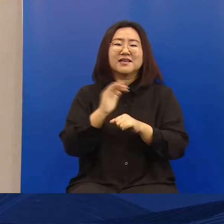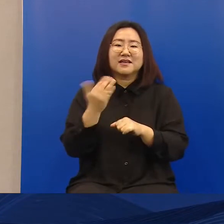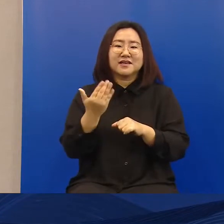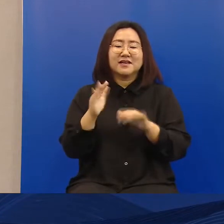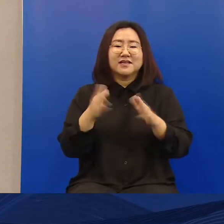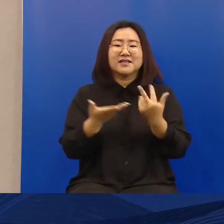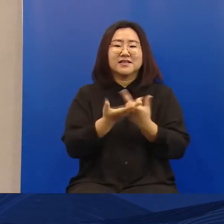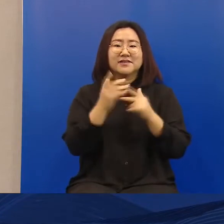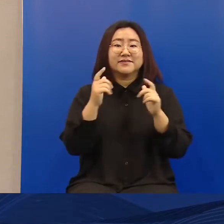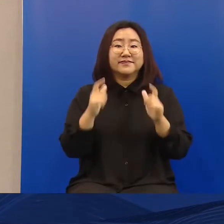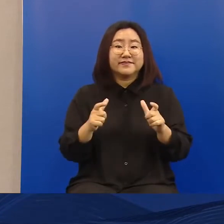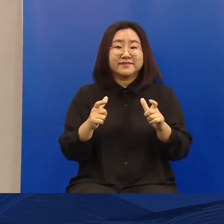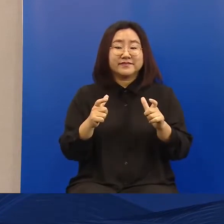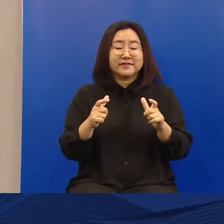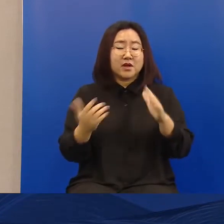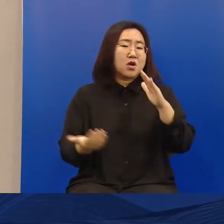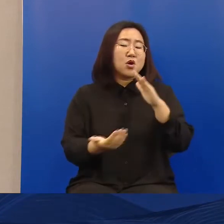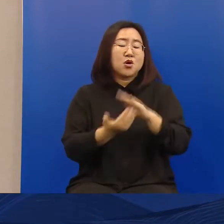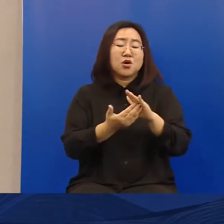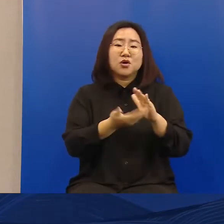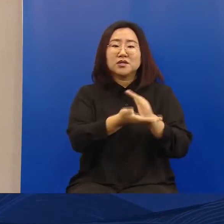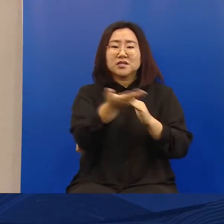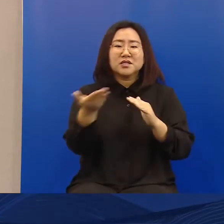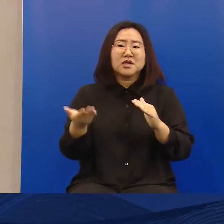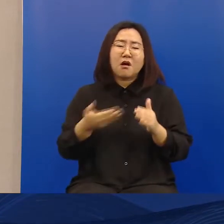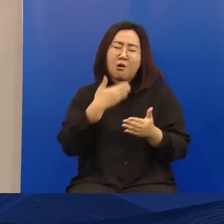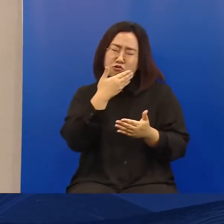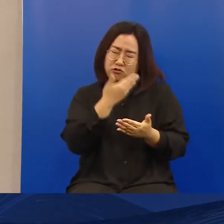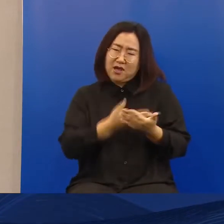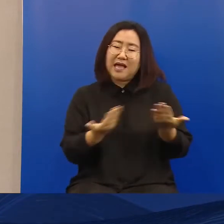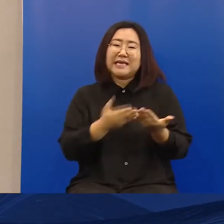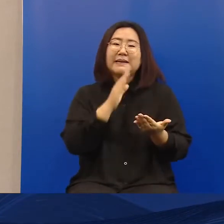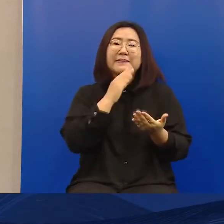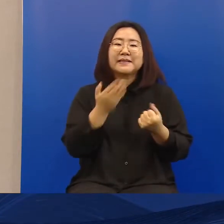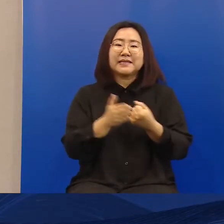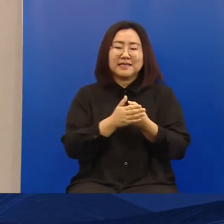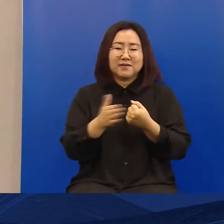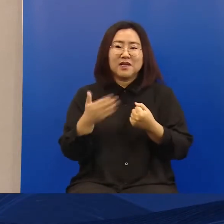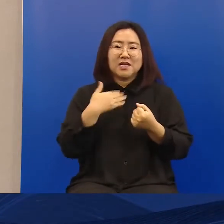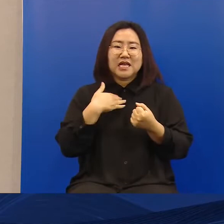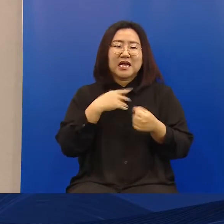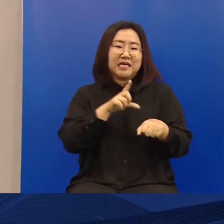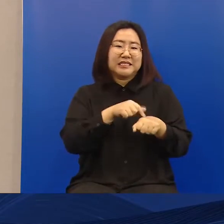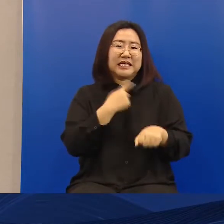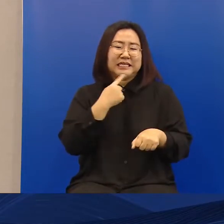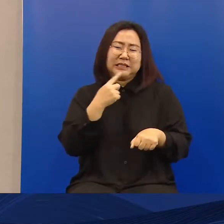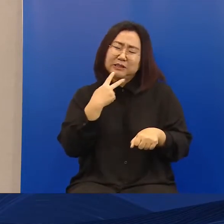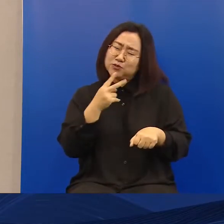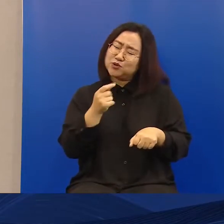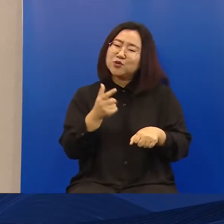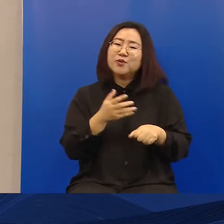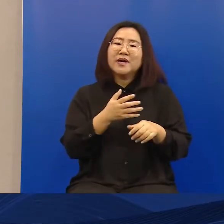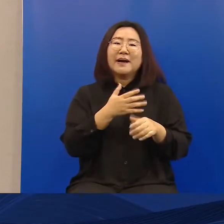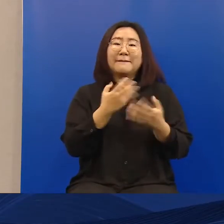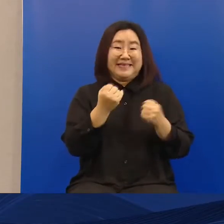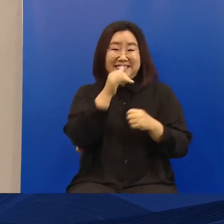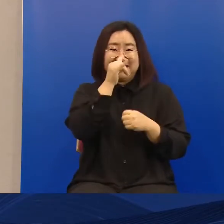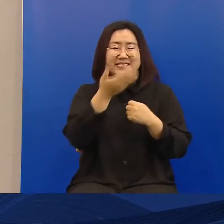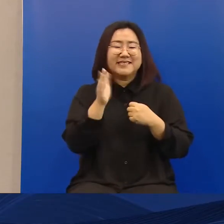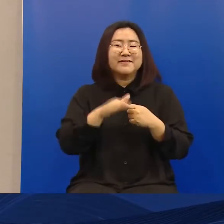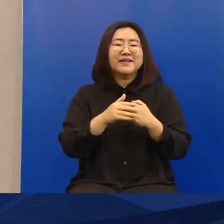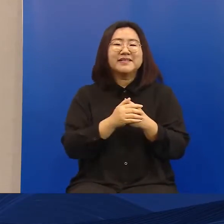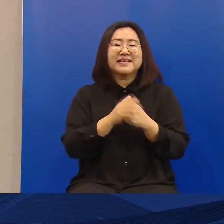또 제주특별자치도에서 이루어지는 일이 매우 귀했기 때문에 제가 시간이 한 1, 2분 정도 좀 늦었지만 우리